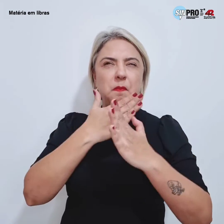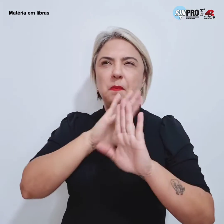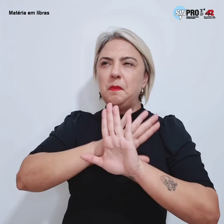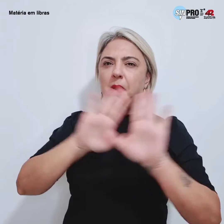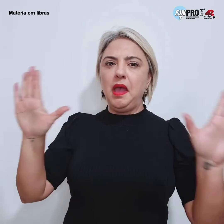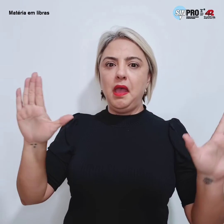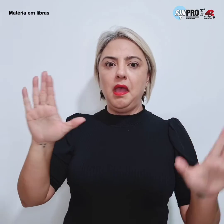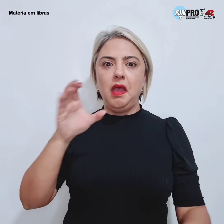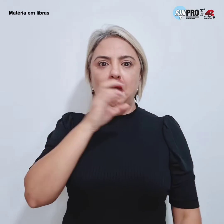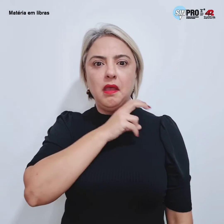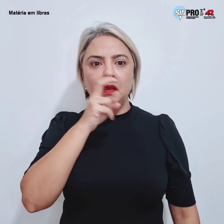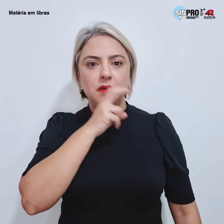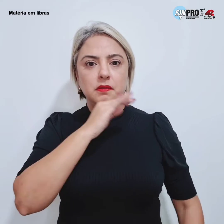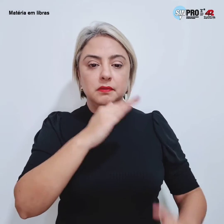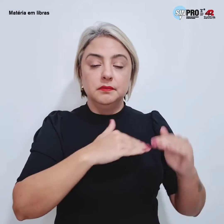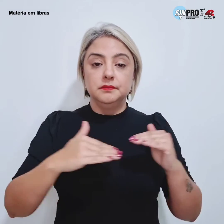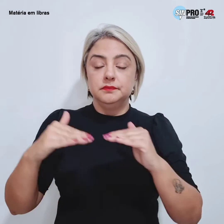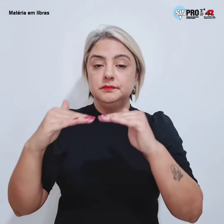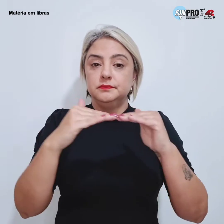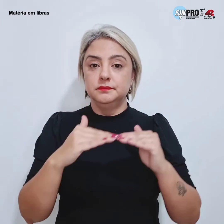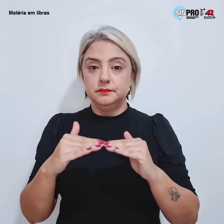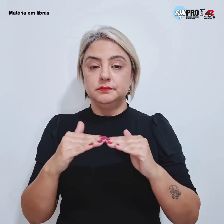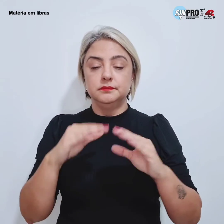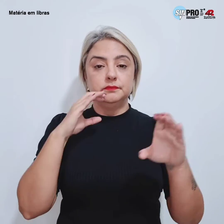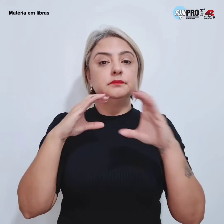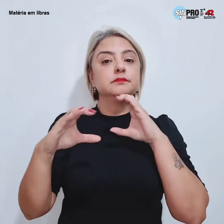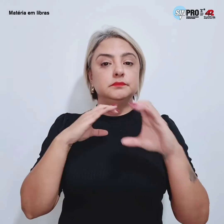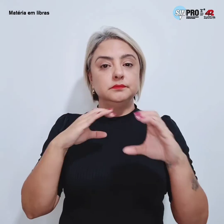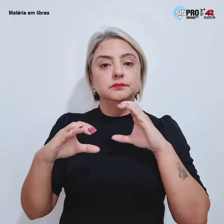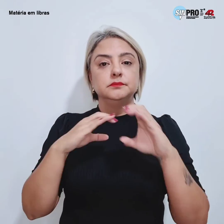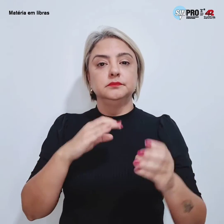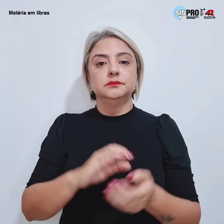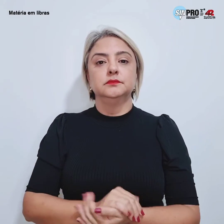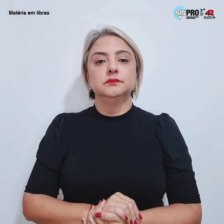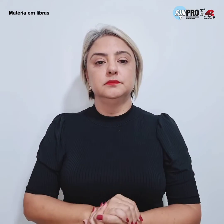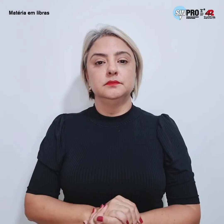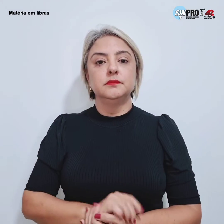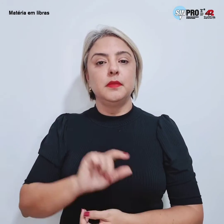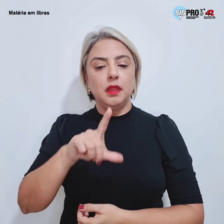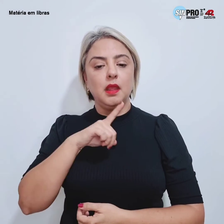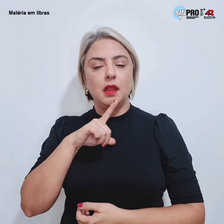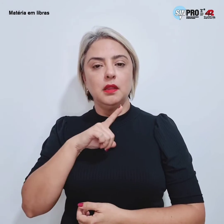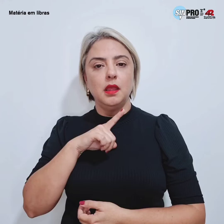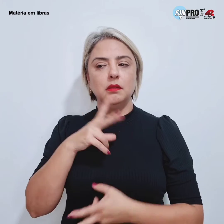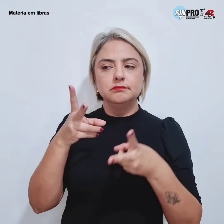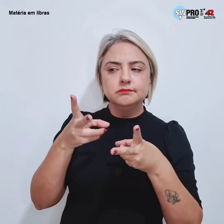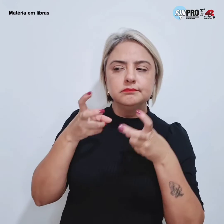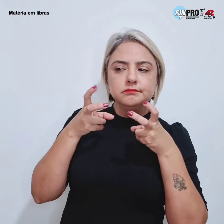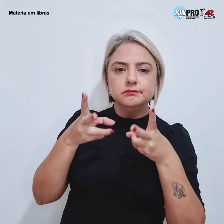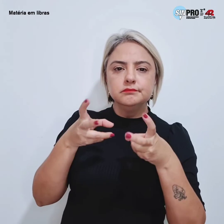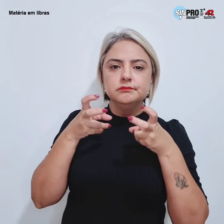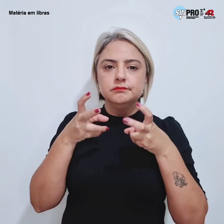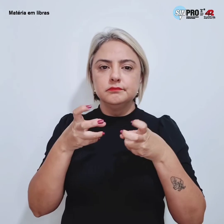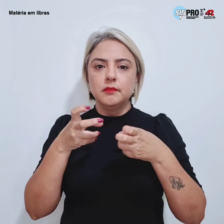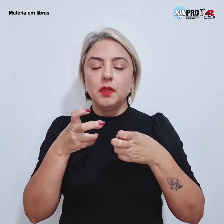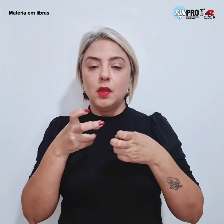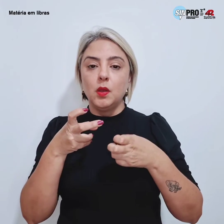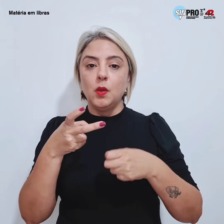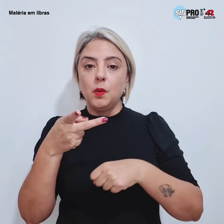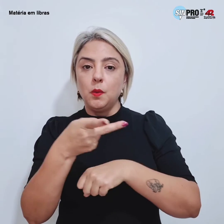maio, escancararam a urgência da democratização da comunicação. Ainda